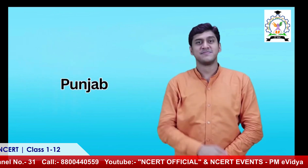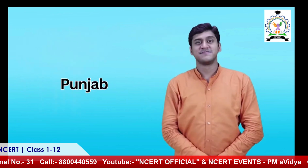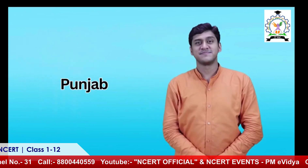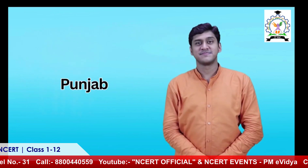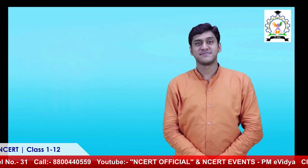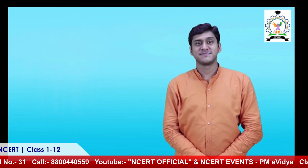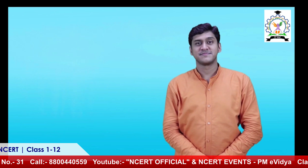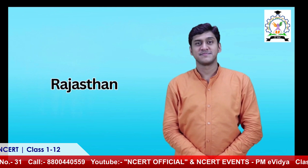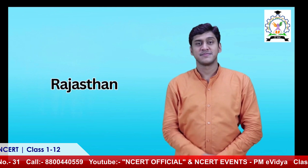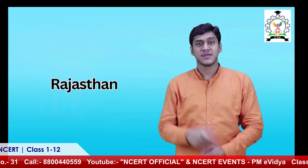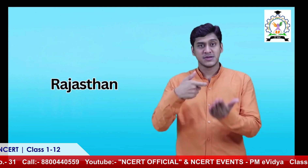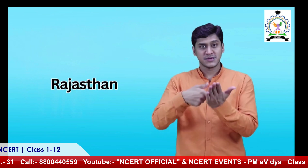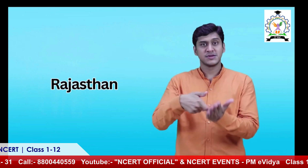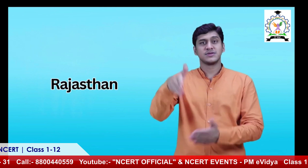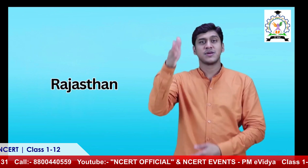पंजाब,